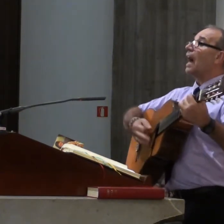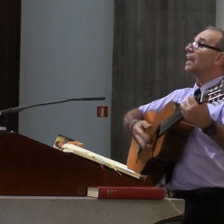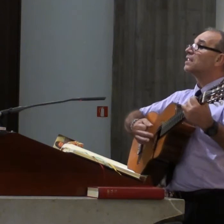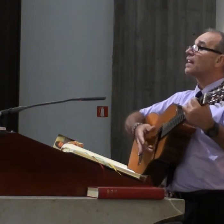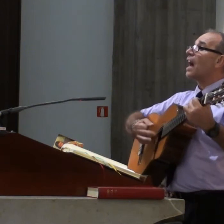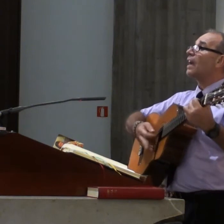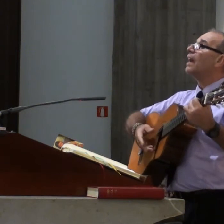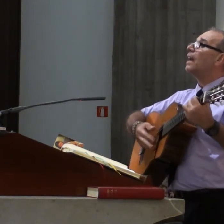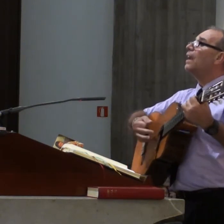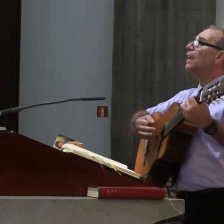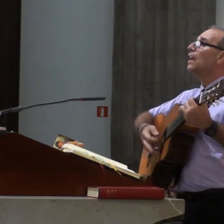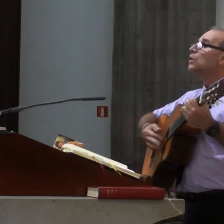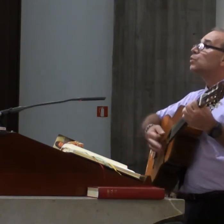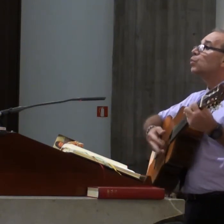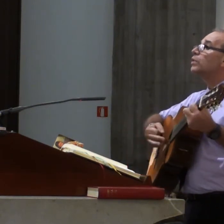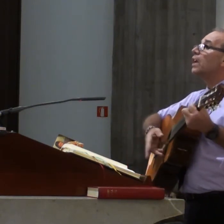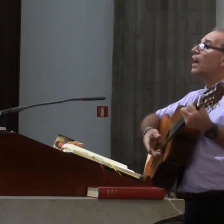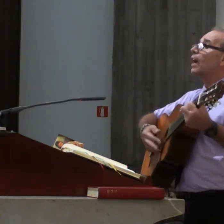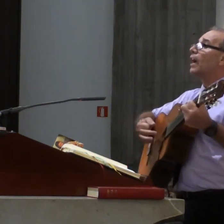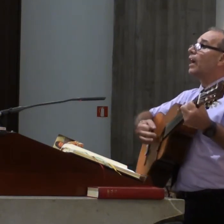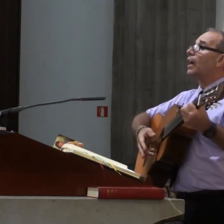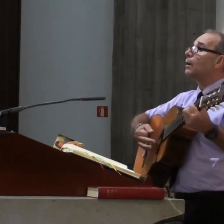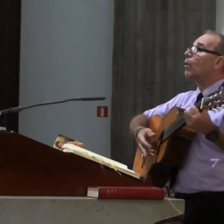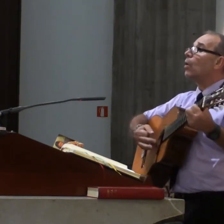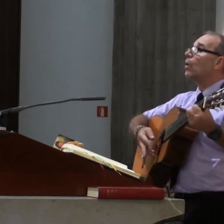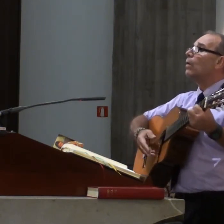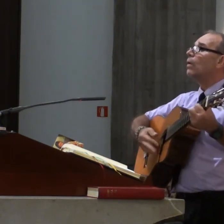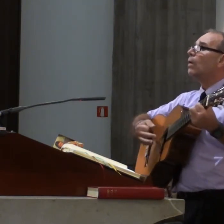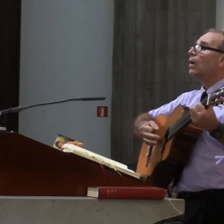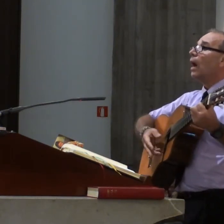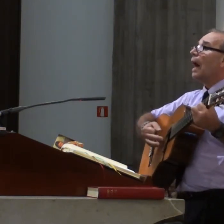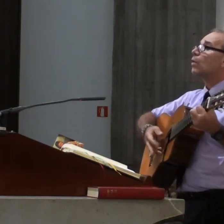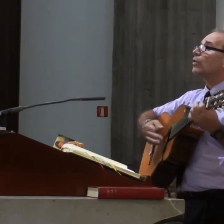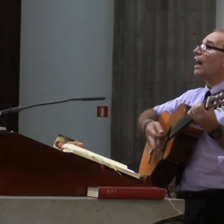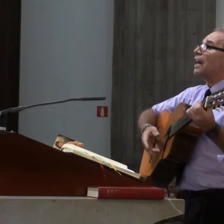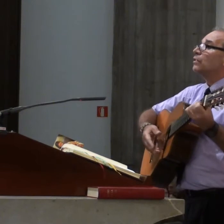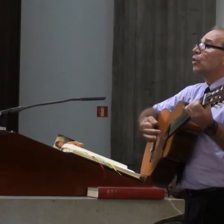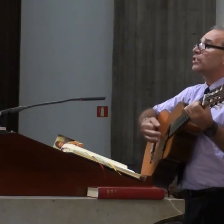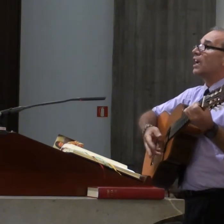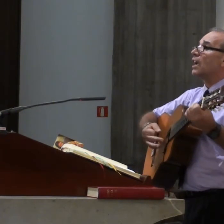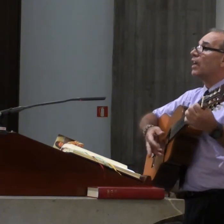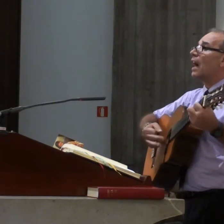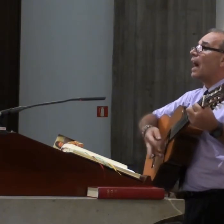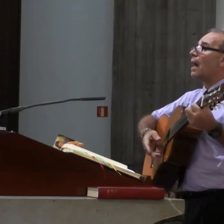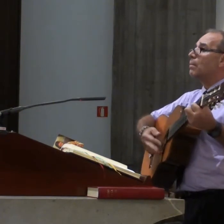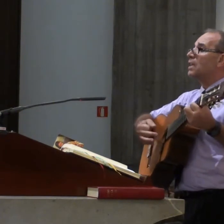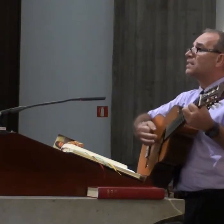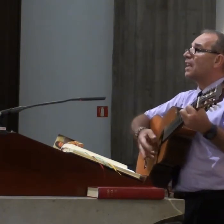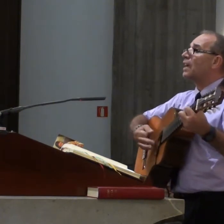auxilia Israel su siervo acordándose